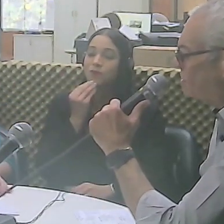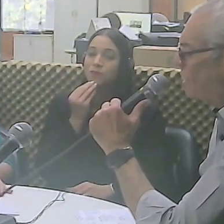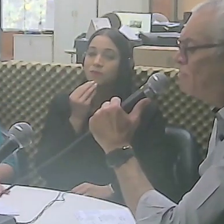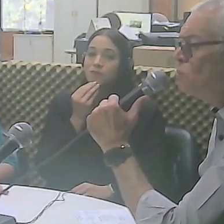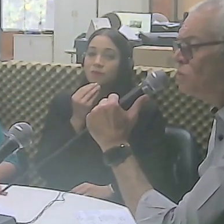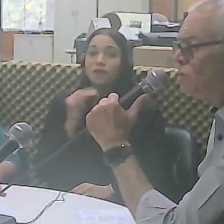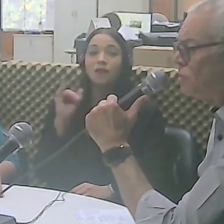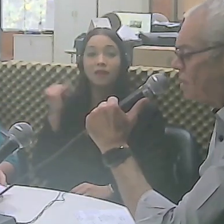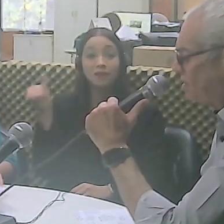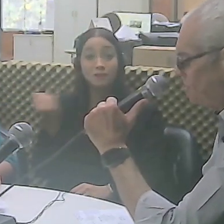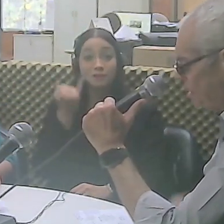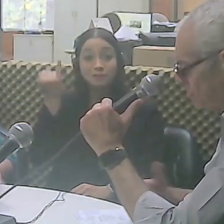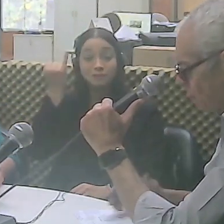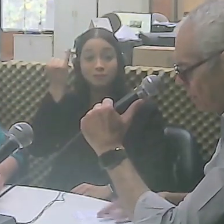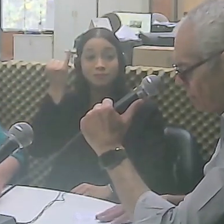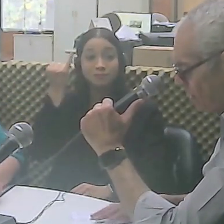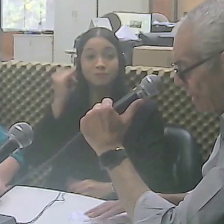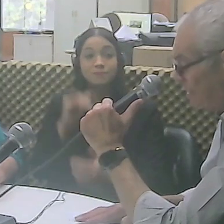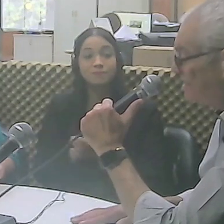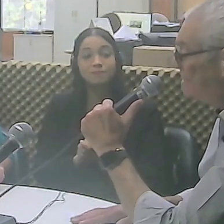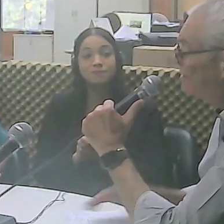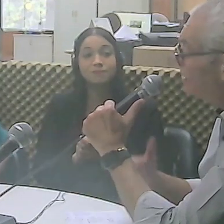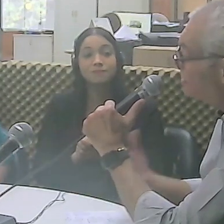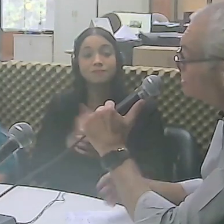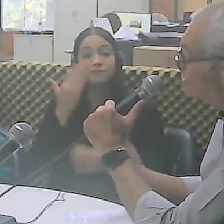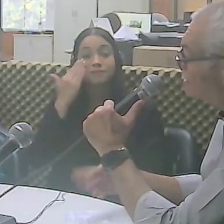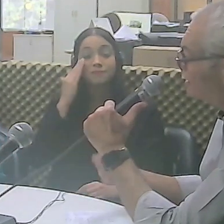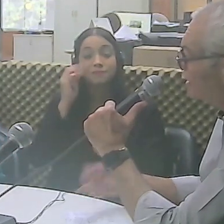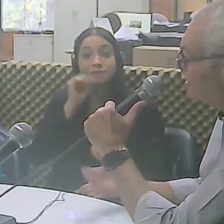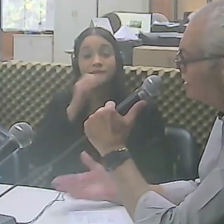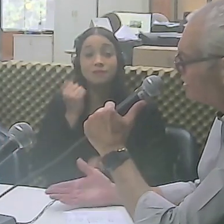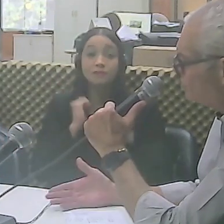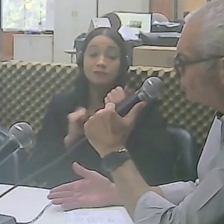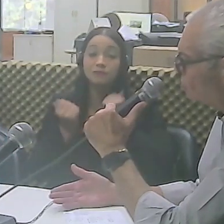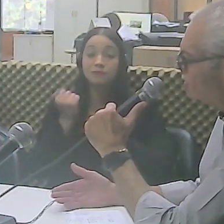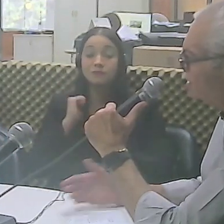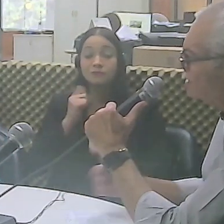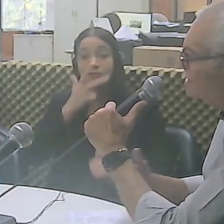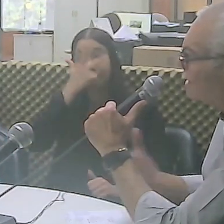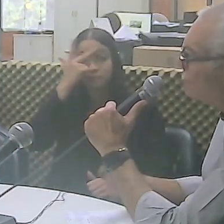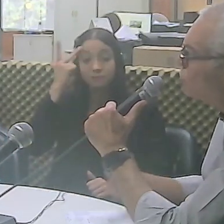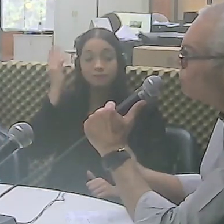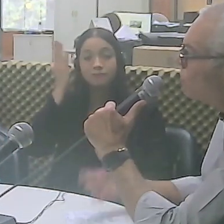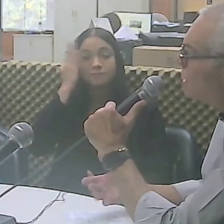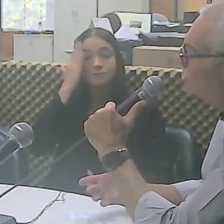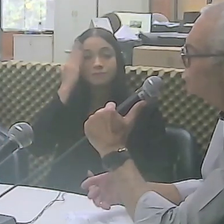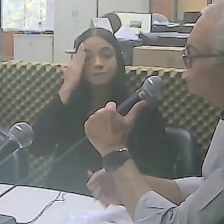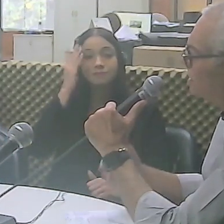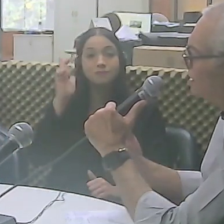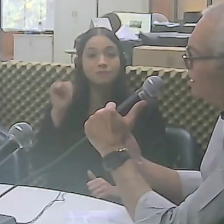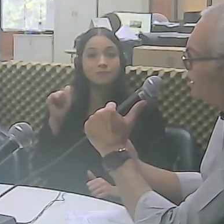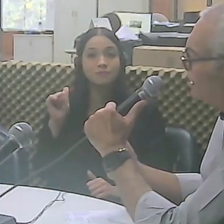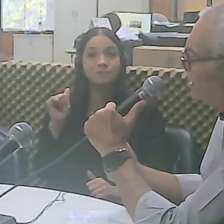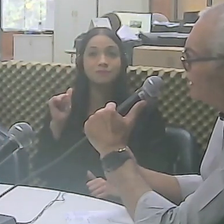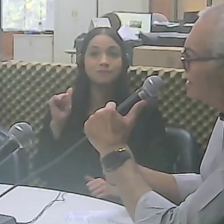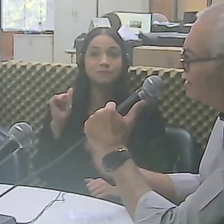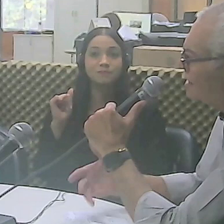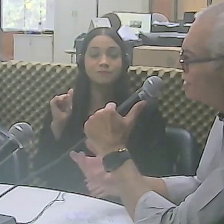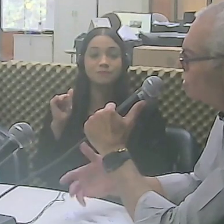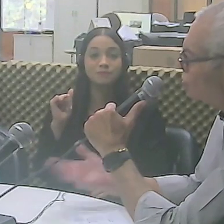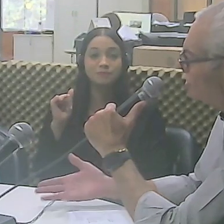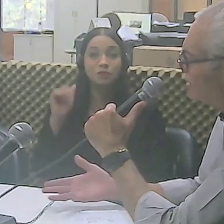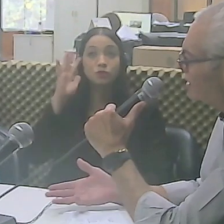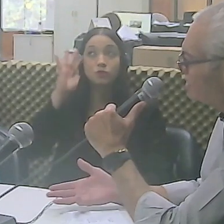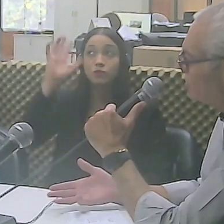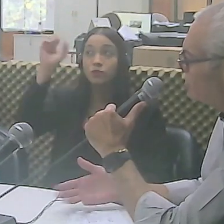Daniela. Acho que é muito importante nesse momento. A gente entende a ansiedade das pessoas, a gente sabe o quanto realizar